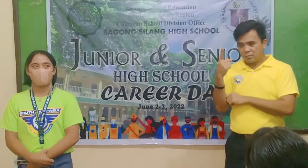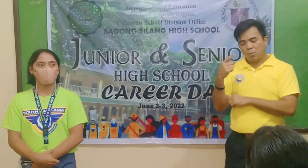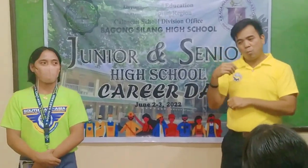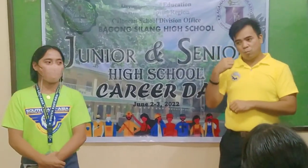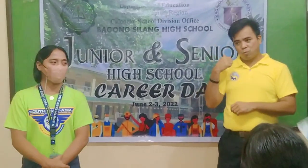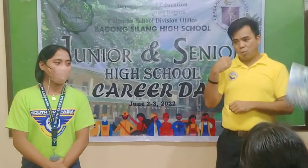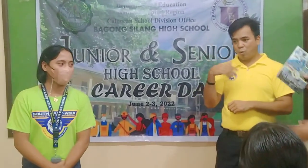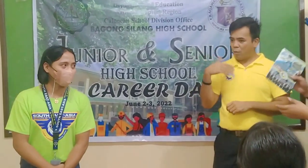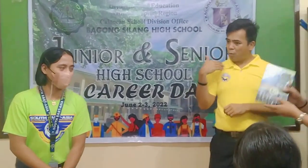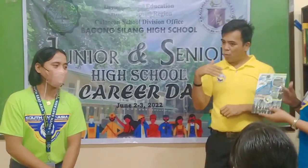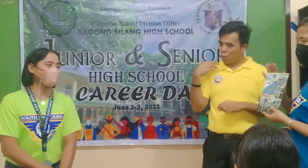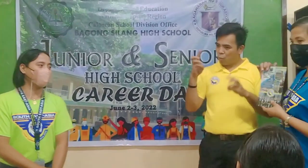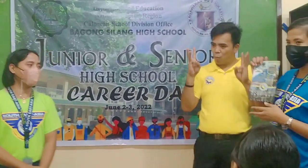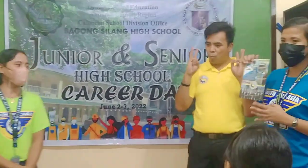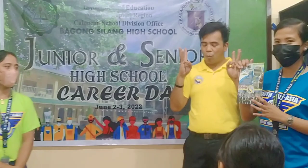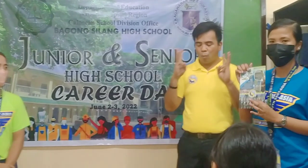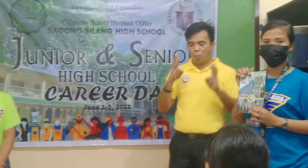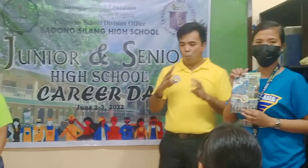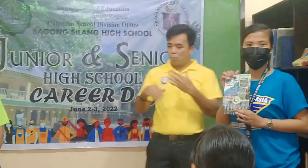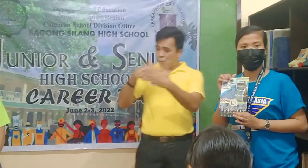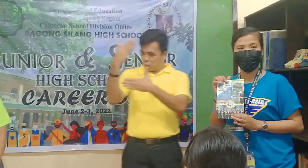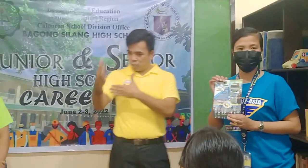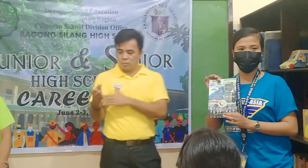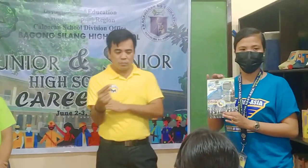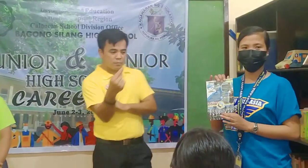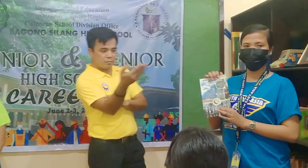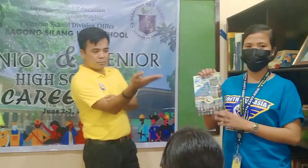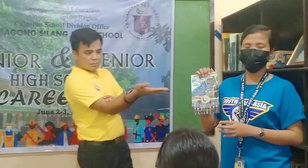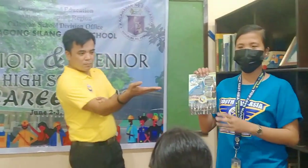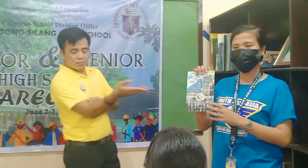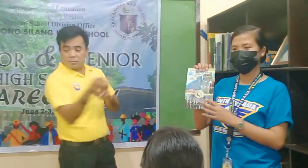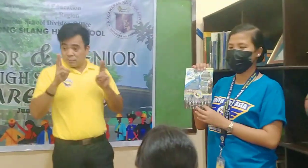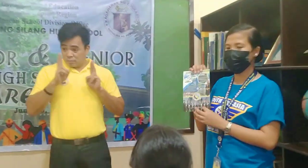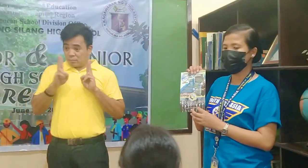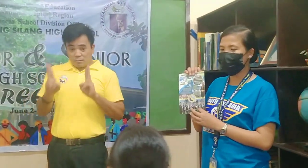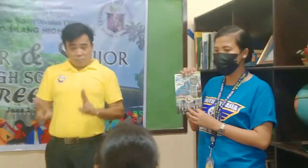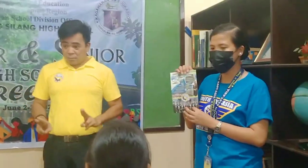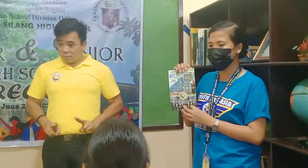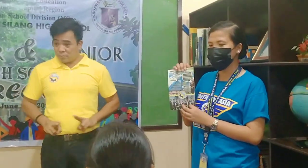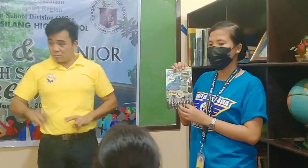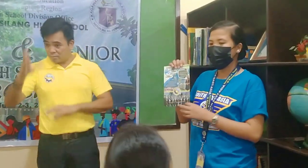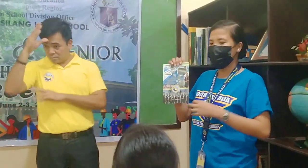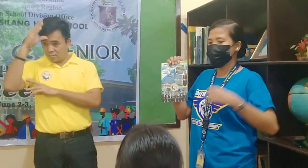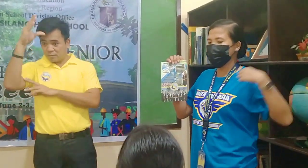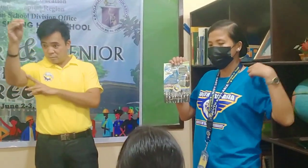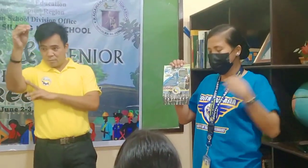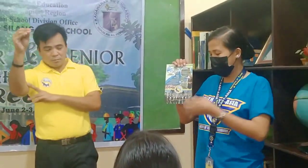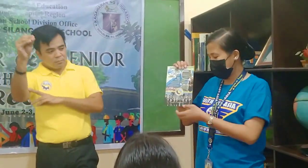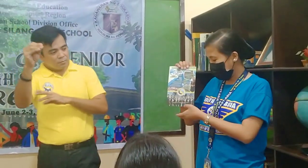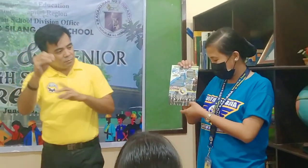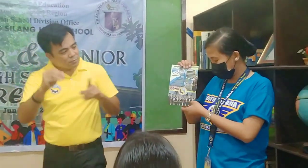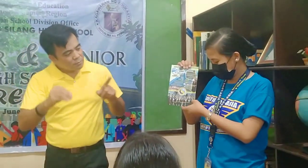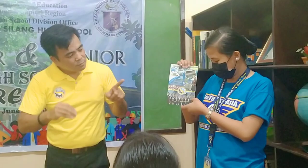Ayan. So, malagdagan lang po. Ito po yung sample ng ating uniform. So, sa lalaki po,